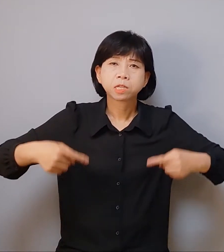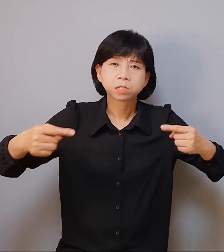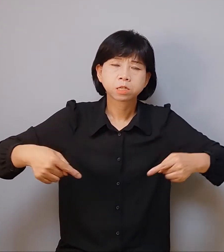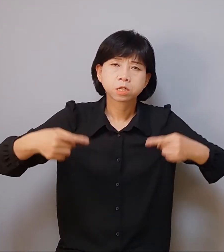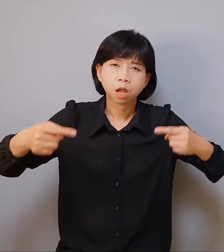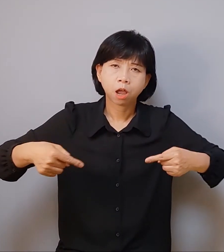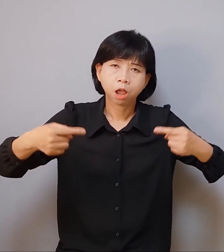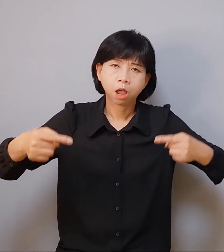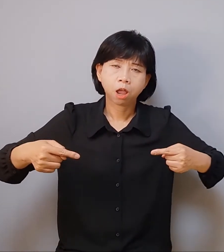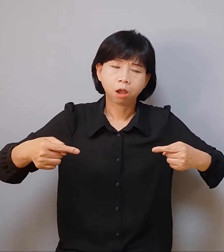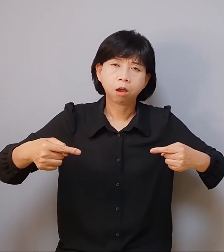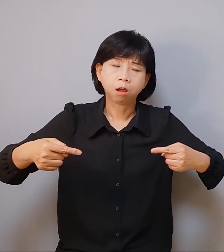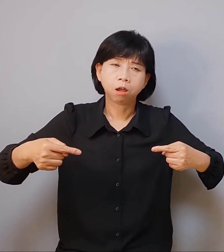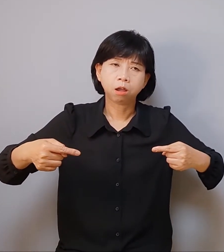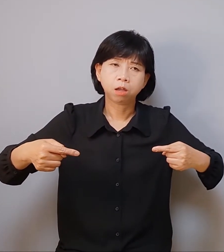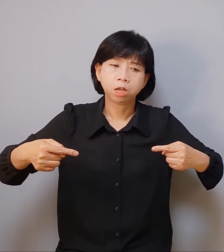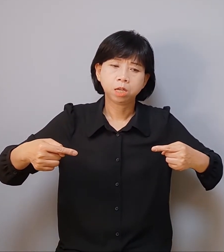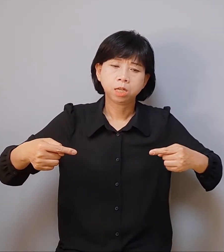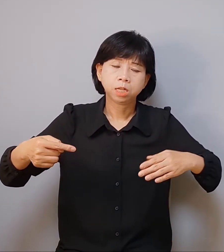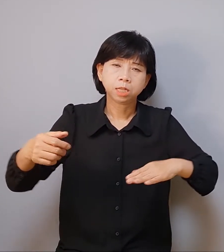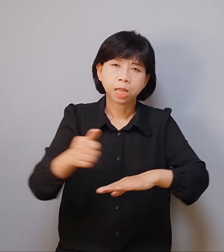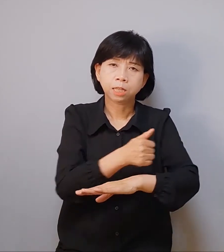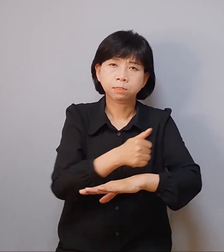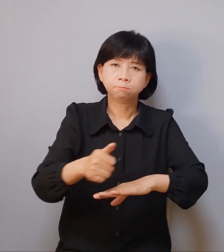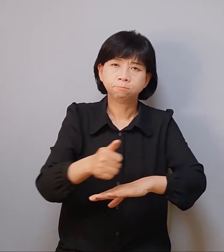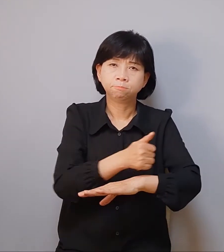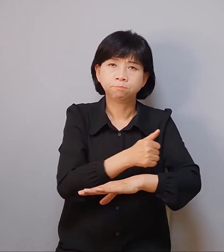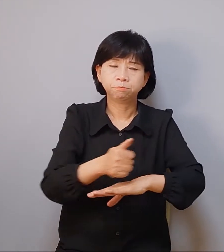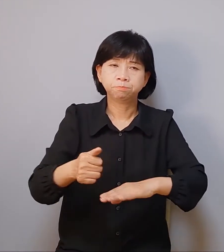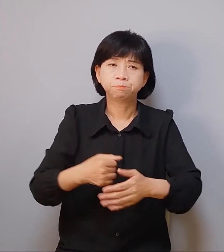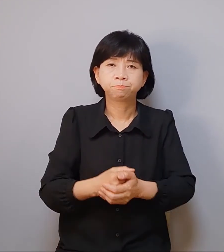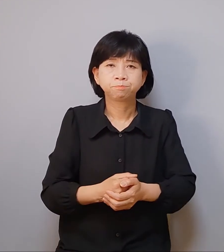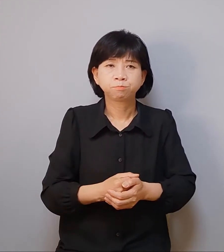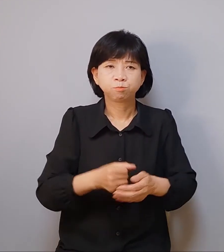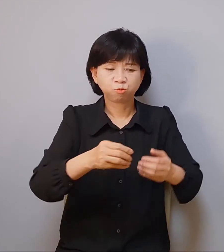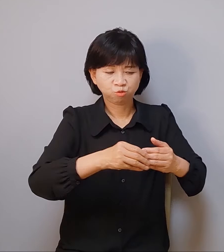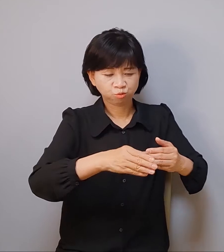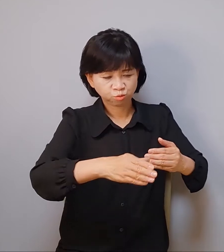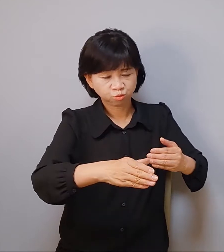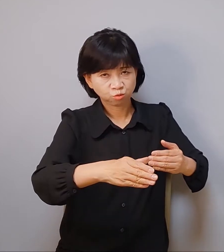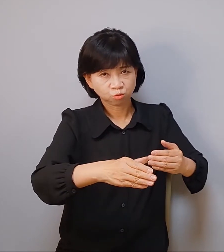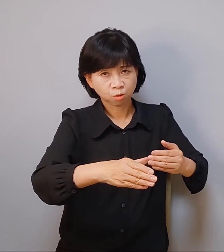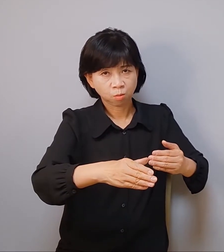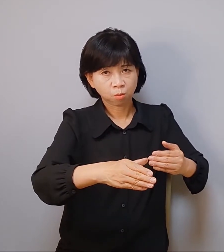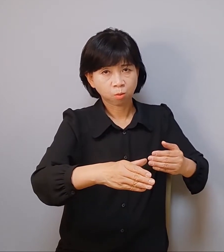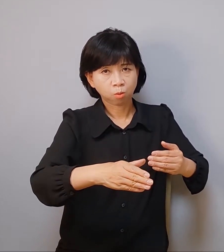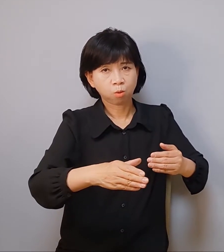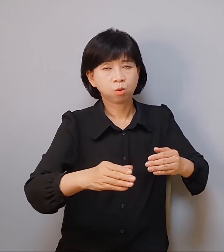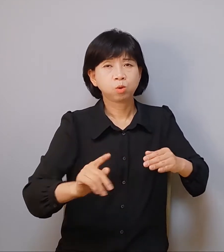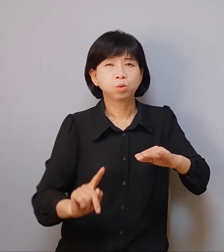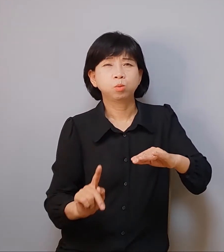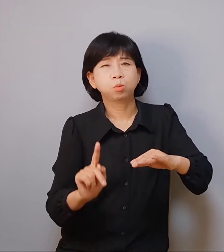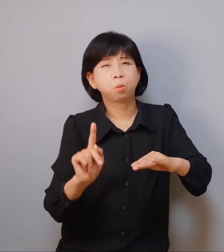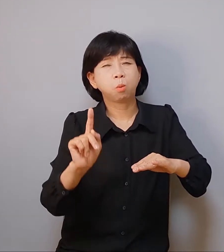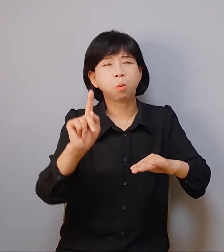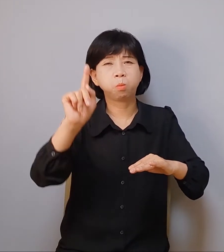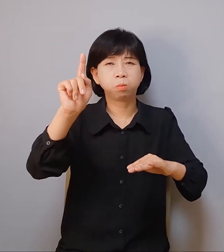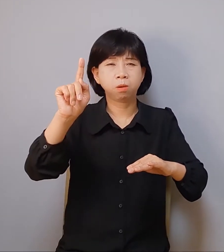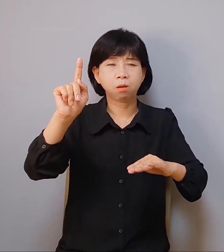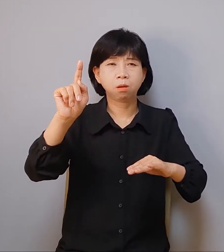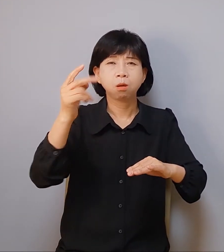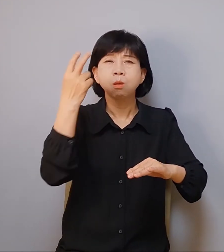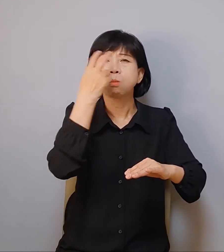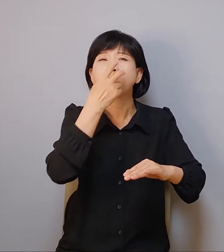두껍게 했다라는 말이 있습니다. 이 성벽의 높은 곳에 성루가 있는 거예요. 보초를 서고